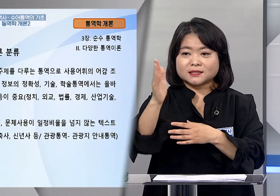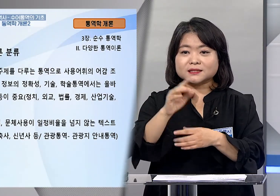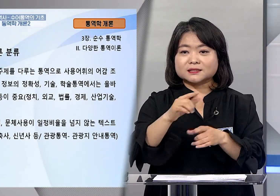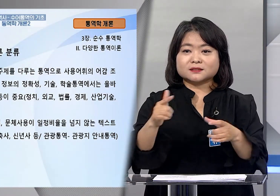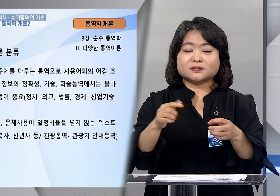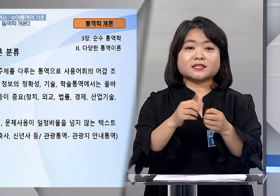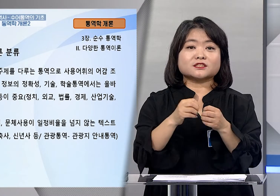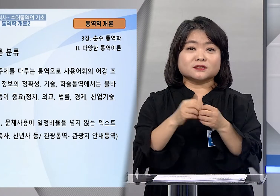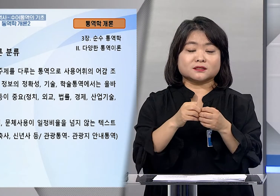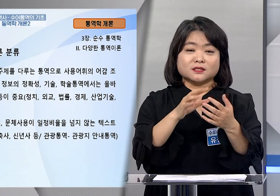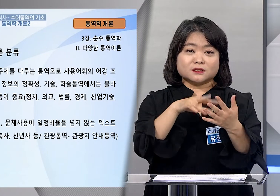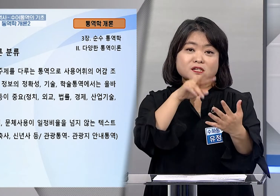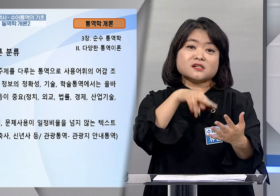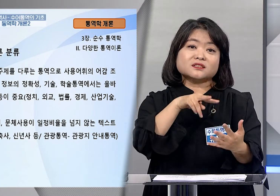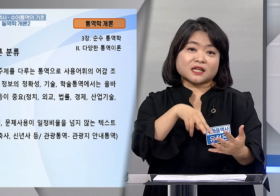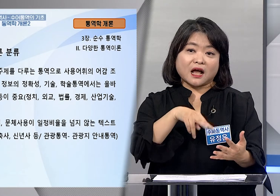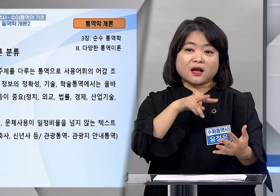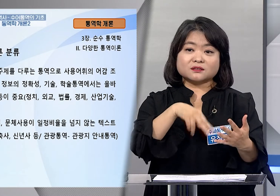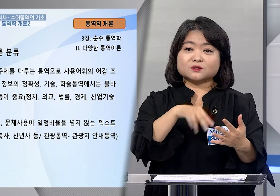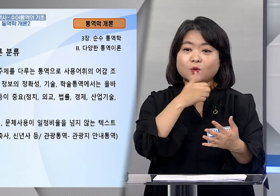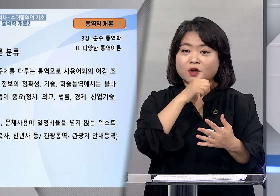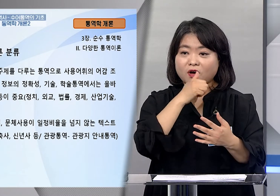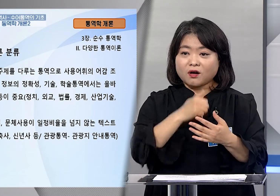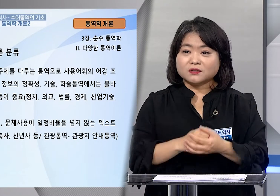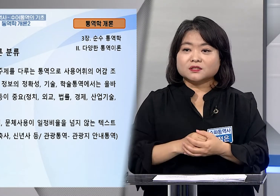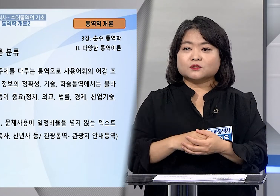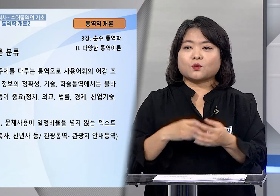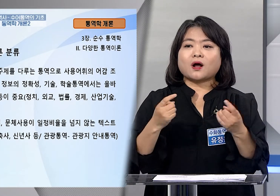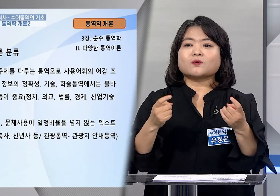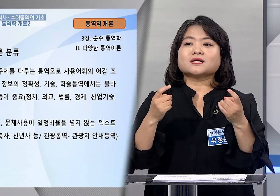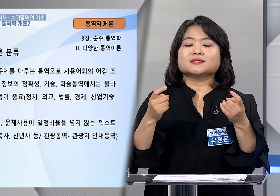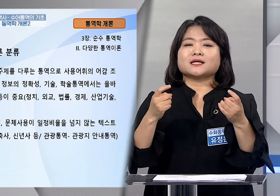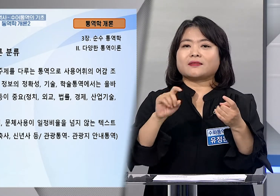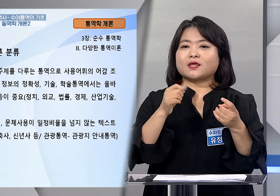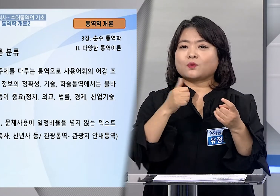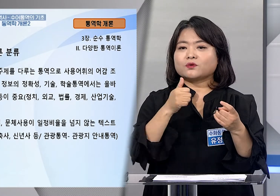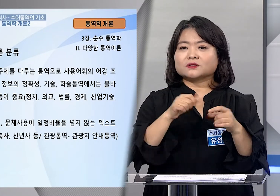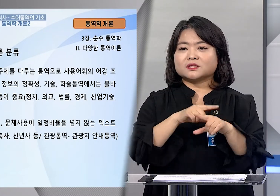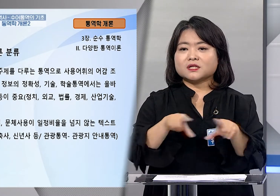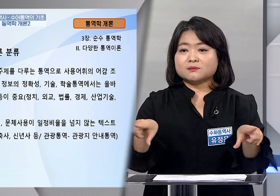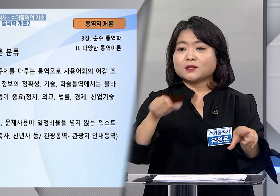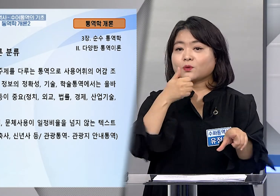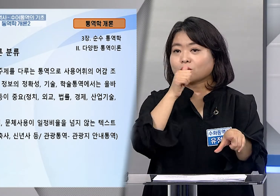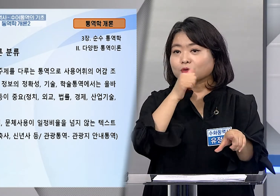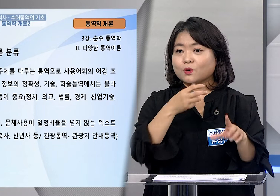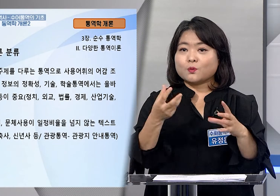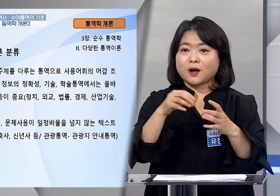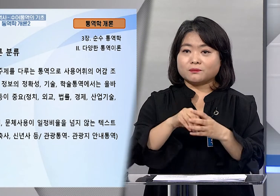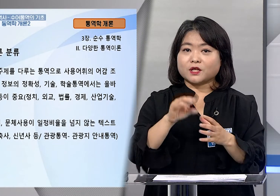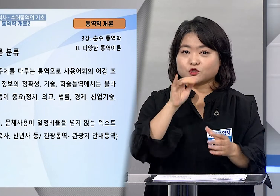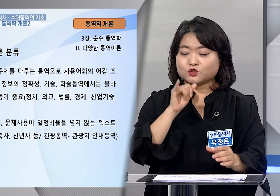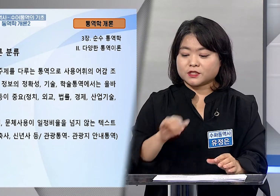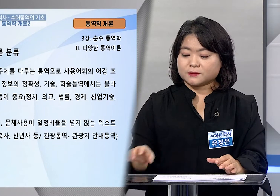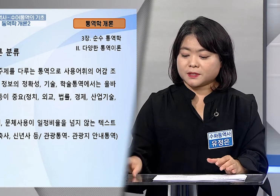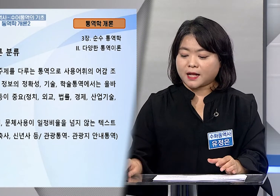등 텍스트를 읽으니까 그런 통역, 또 관광지 안내 통역들이 일반 통역으로 포함될 수 있습니다.